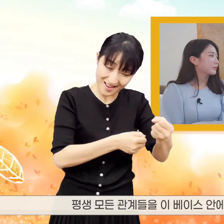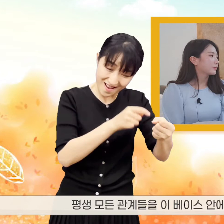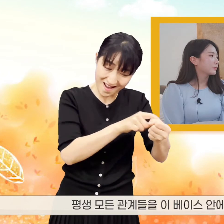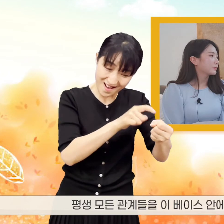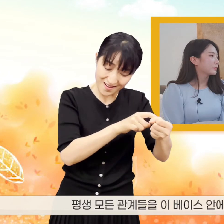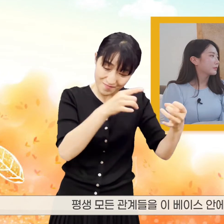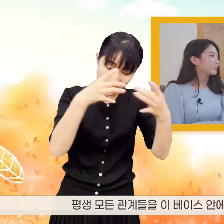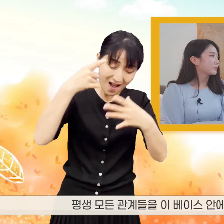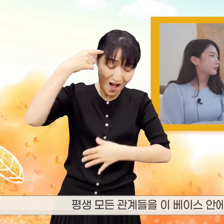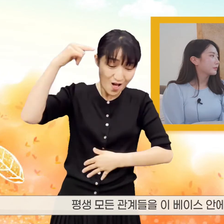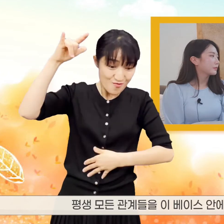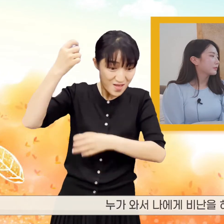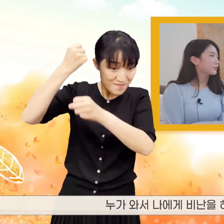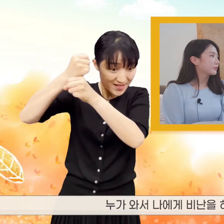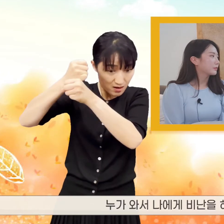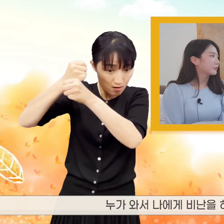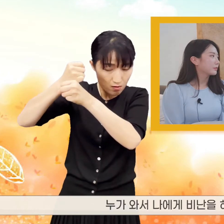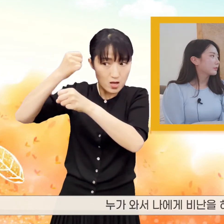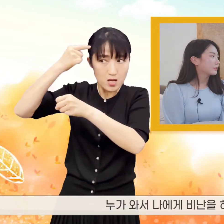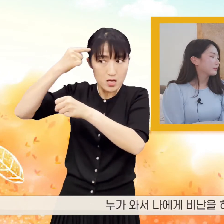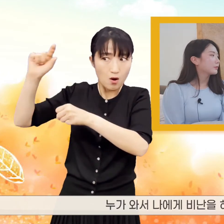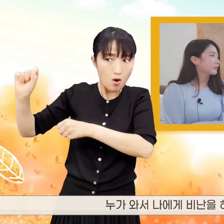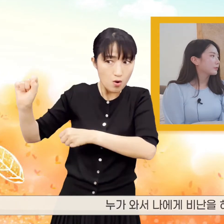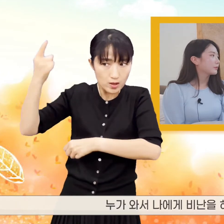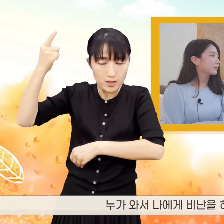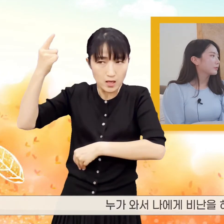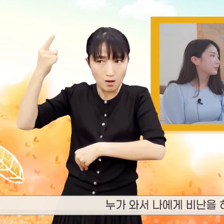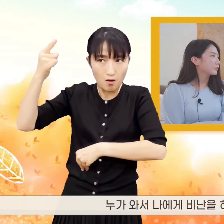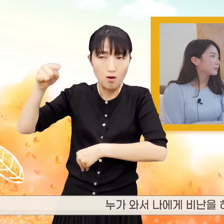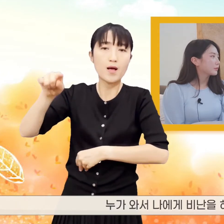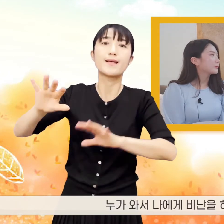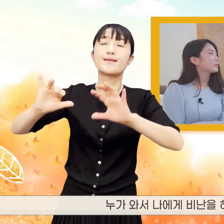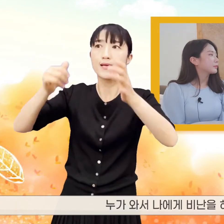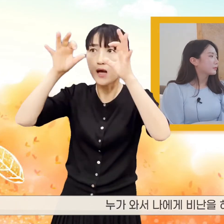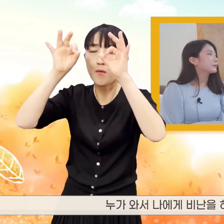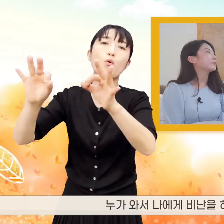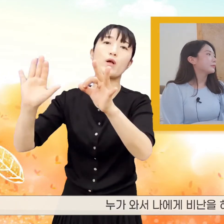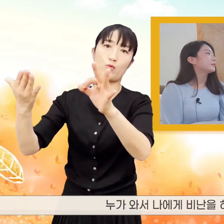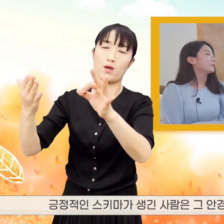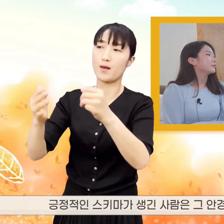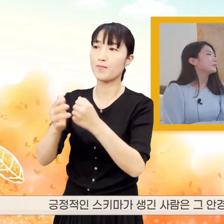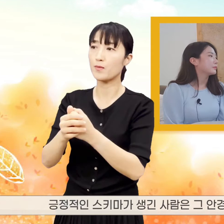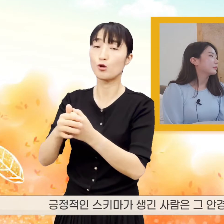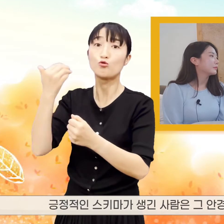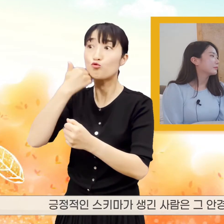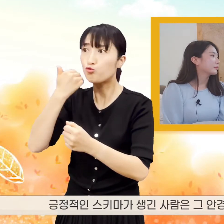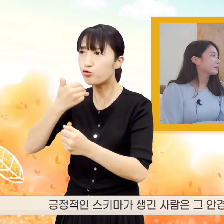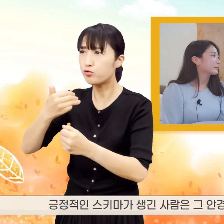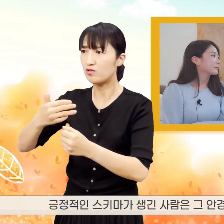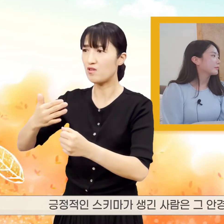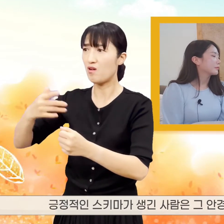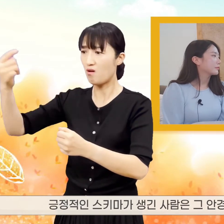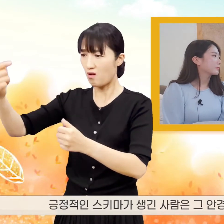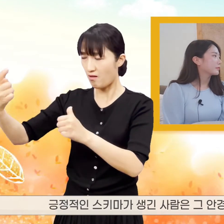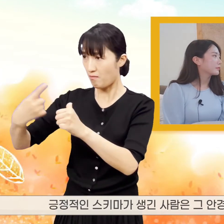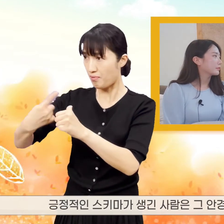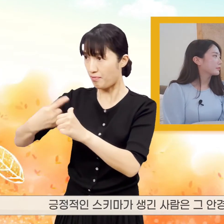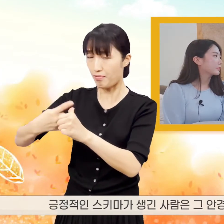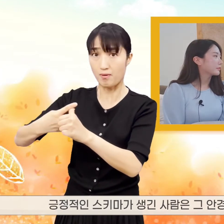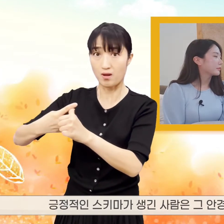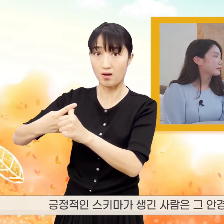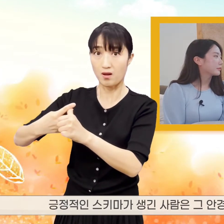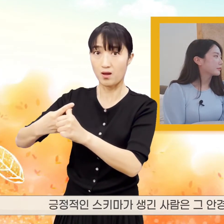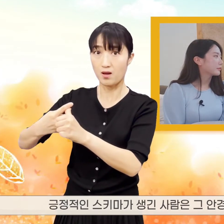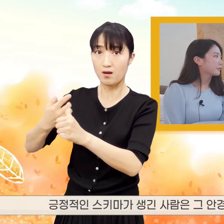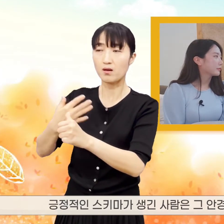요 베이스 안에서 보는 거예요. 누가 와서 나한테 뭐 비난을 하거나 하더라도 이 긍정적인 스키마가 생긴 사람은